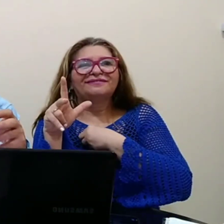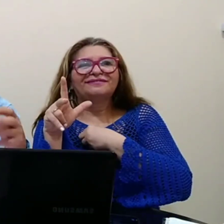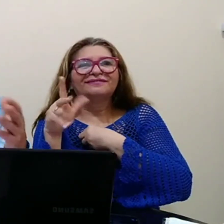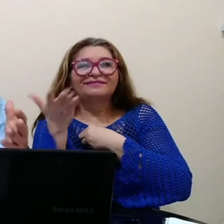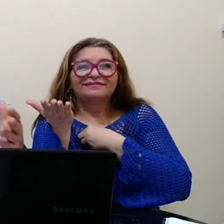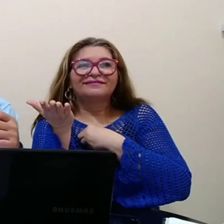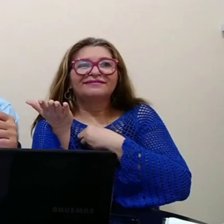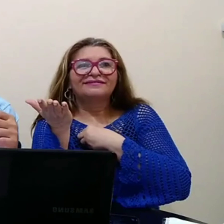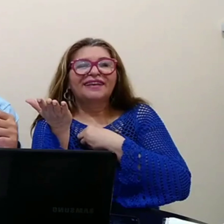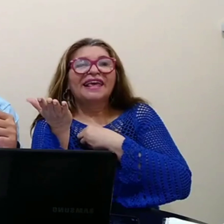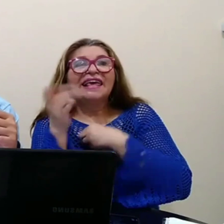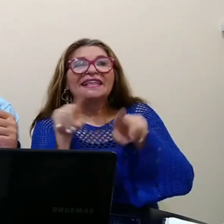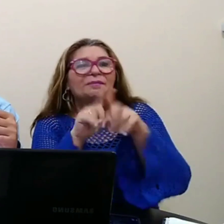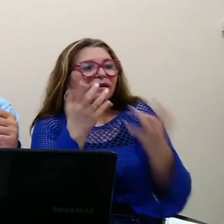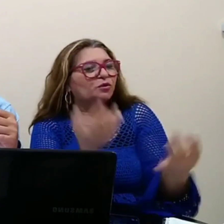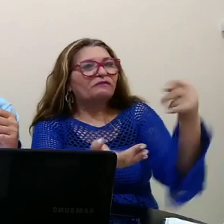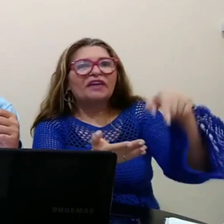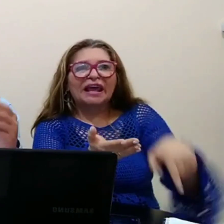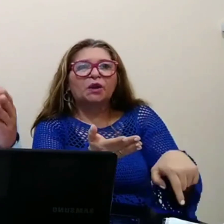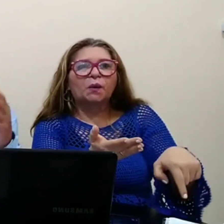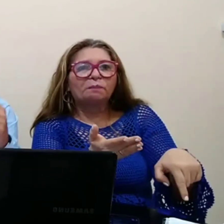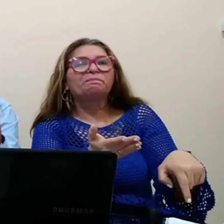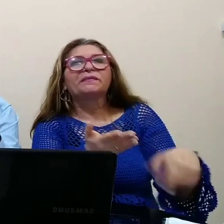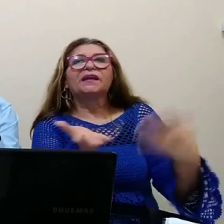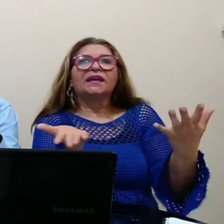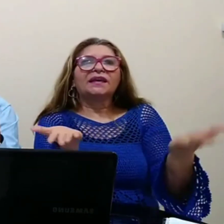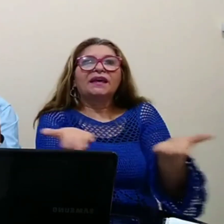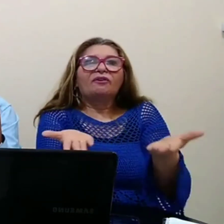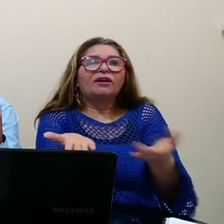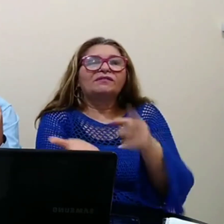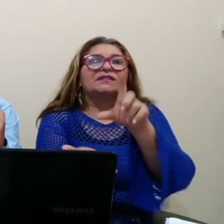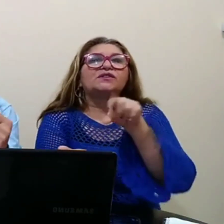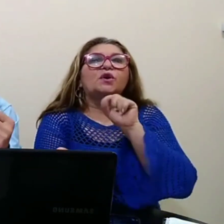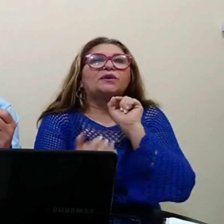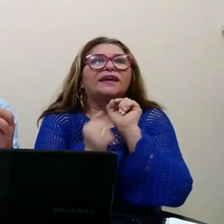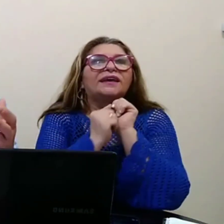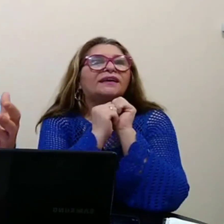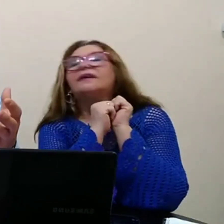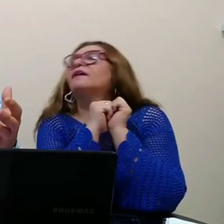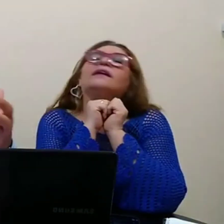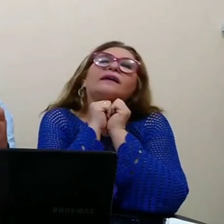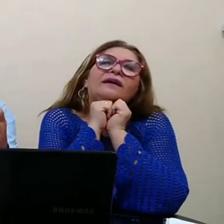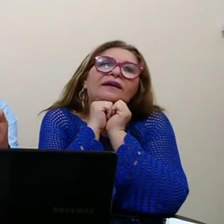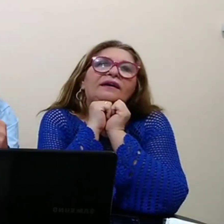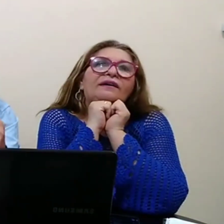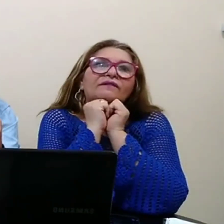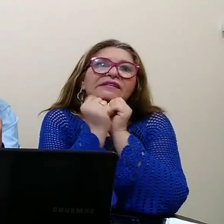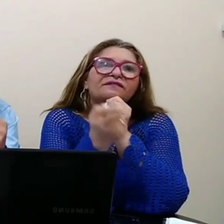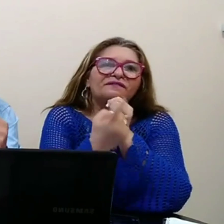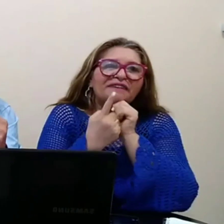e também da condenação eterna. O que você vai escolher? Você vai vir